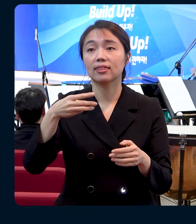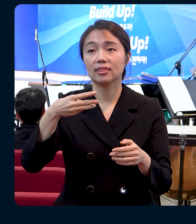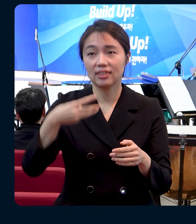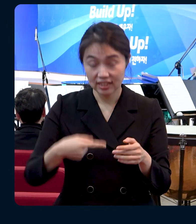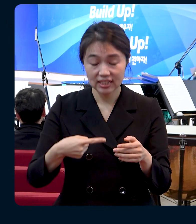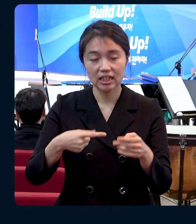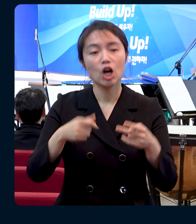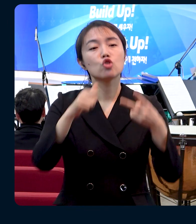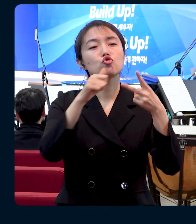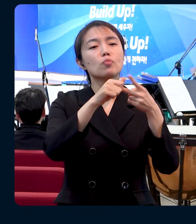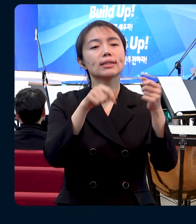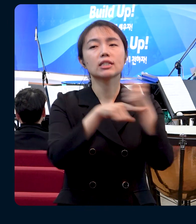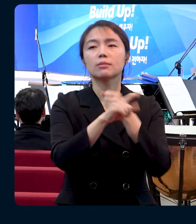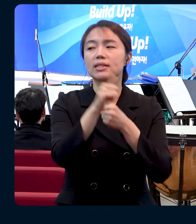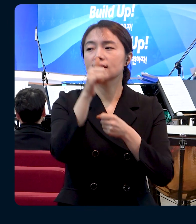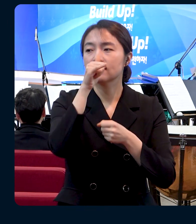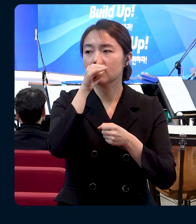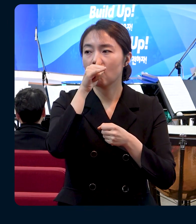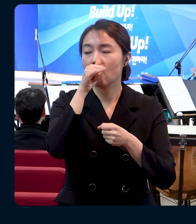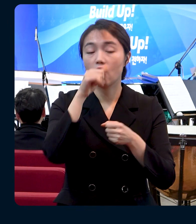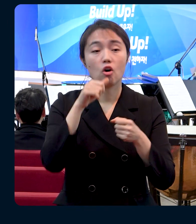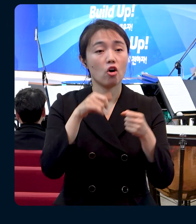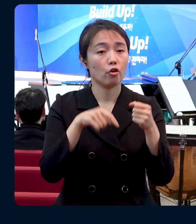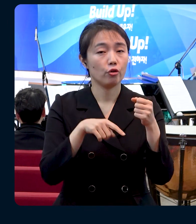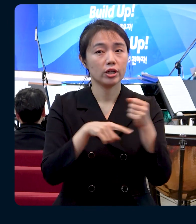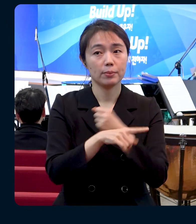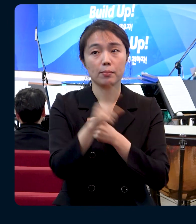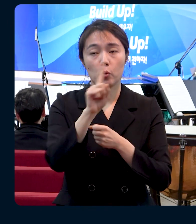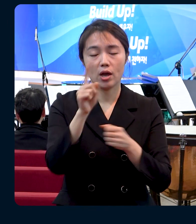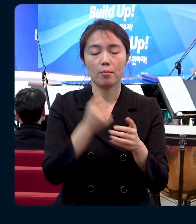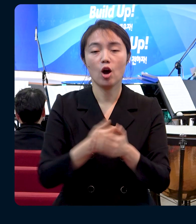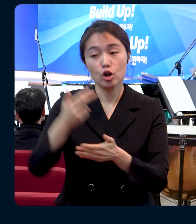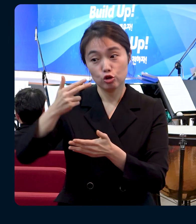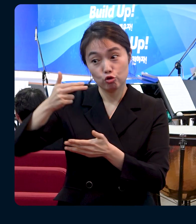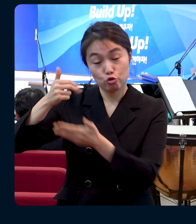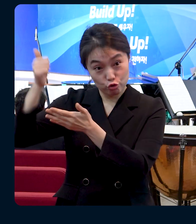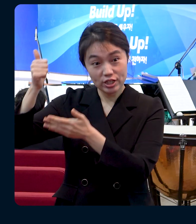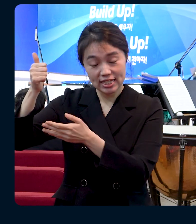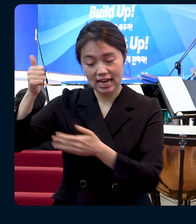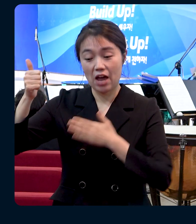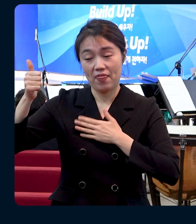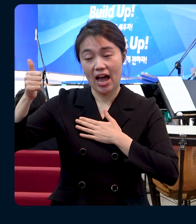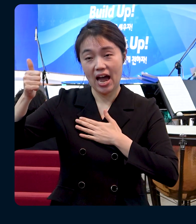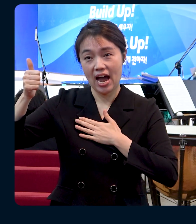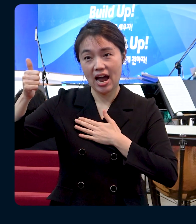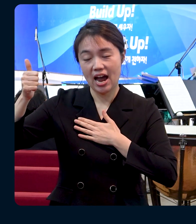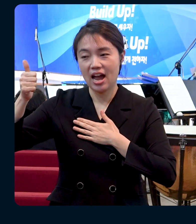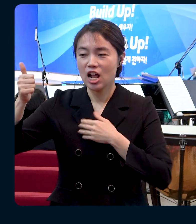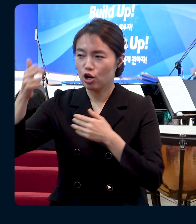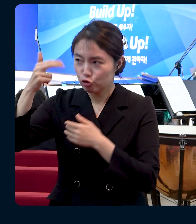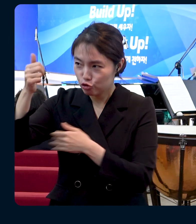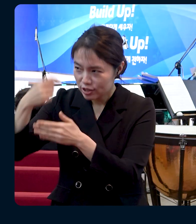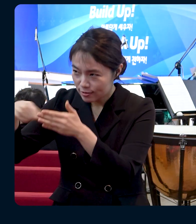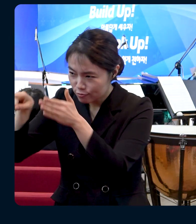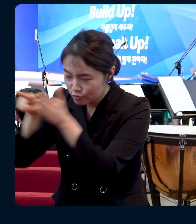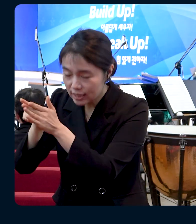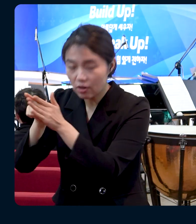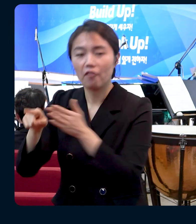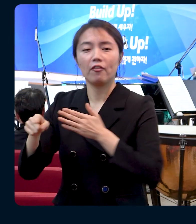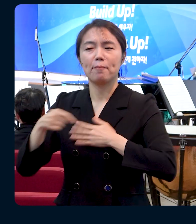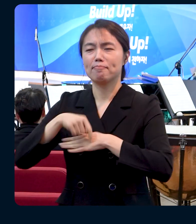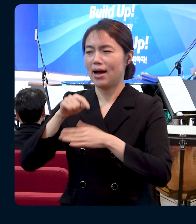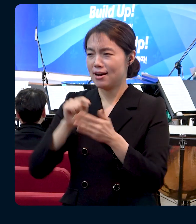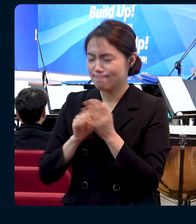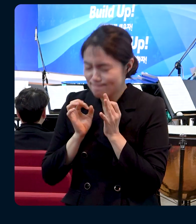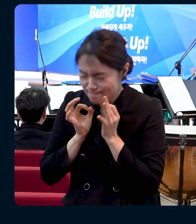샤라트는 뭐냐? 그냥 일하는 것이 아니라 주인과의 관계 속에서 그 주인을 위해서 마음을